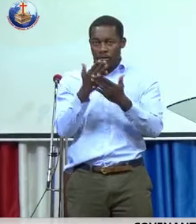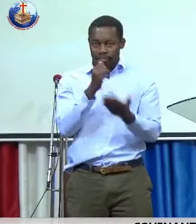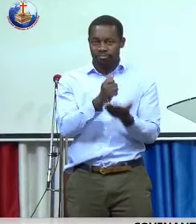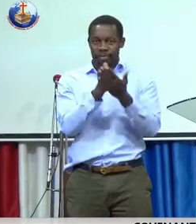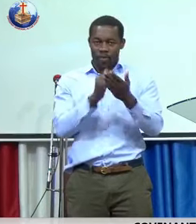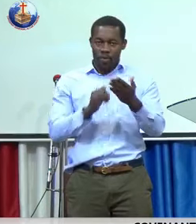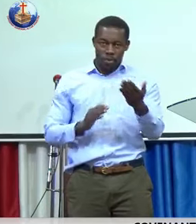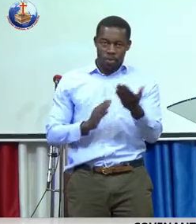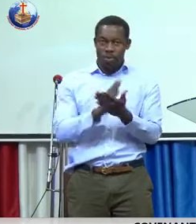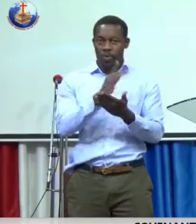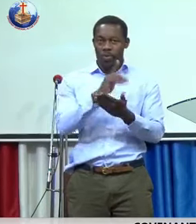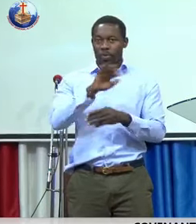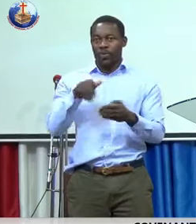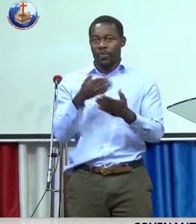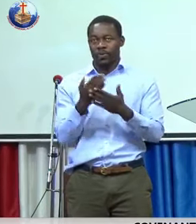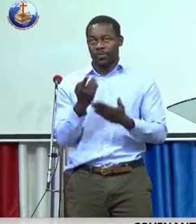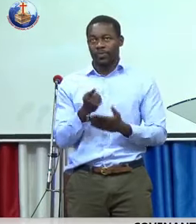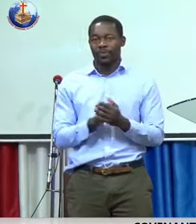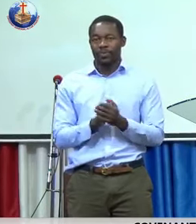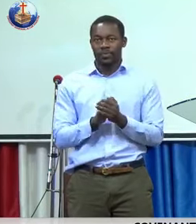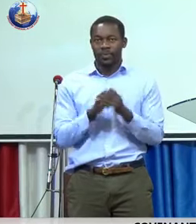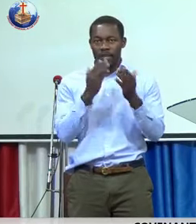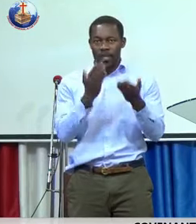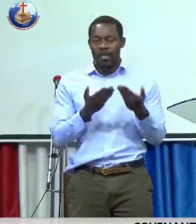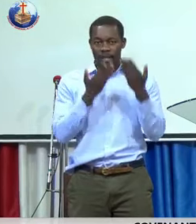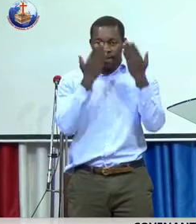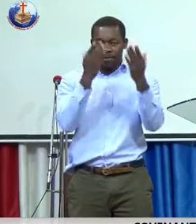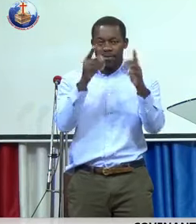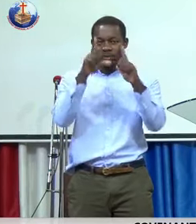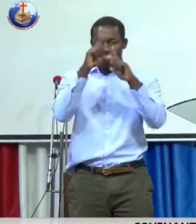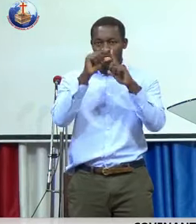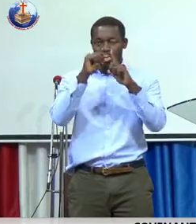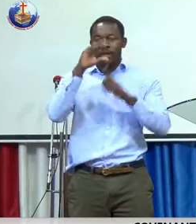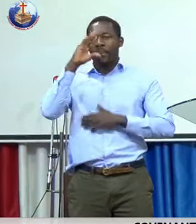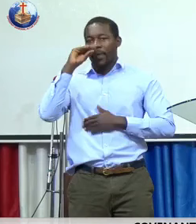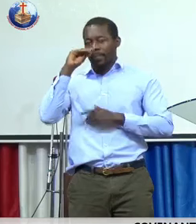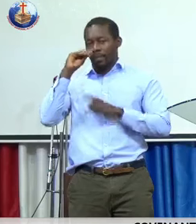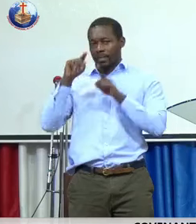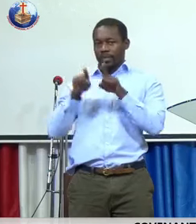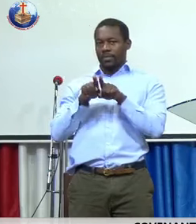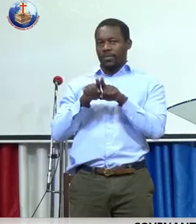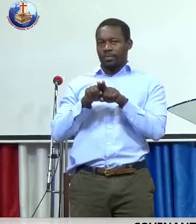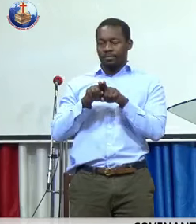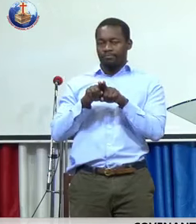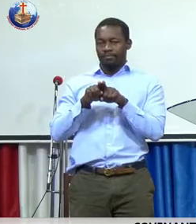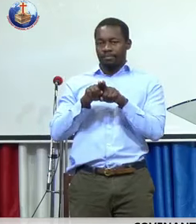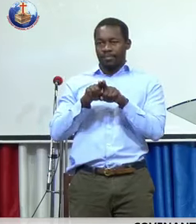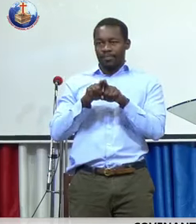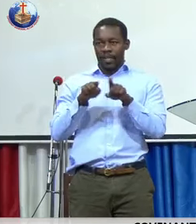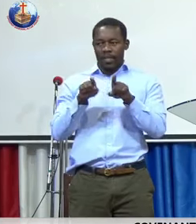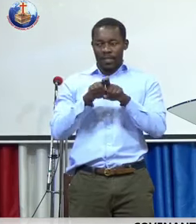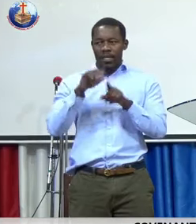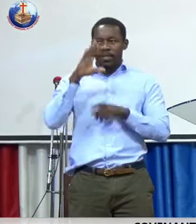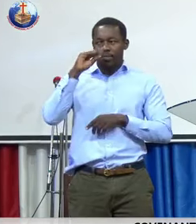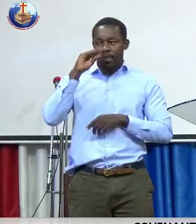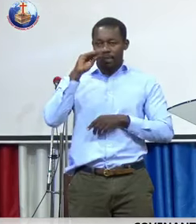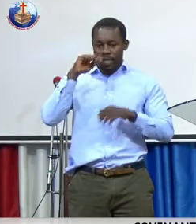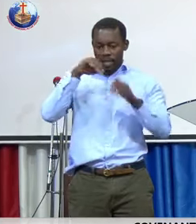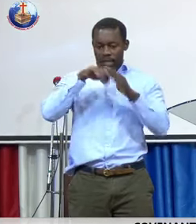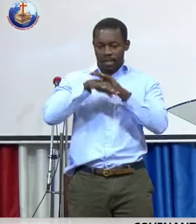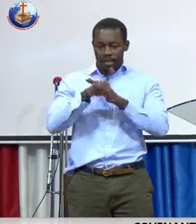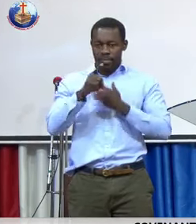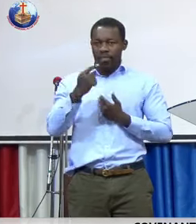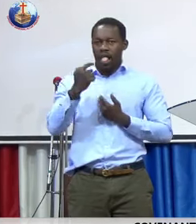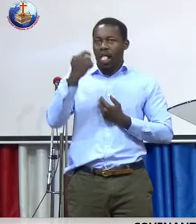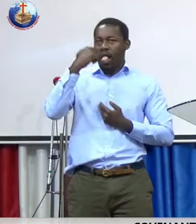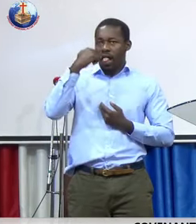Tuomba Bwana kwamba utamiminika kutupitia. Give us words to speak. Tupe maneno ya kunena. May you speak in our stead.